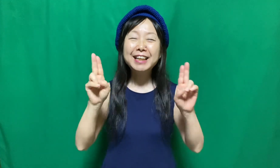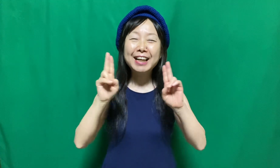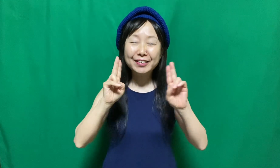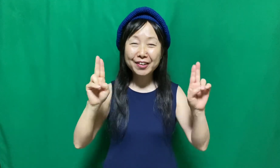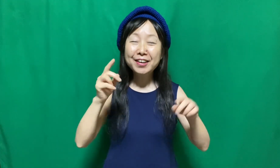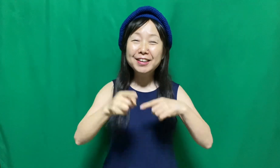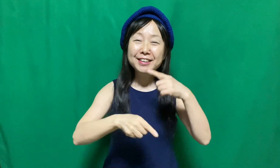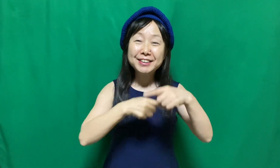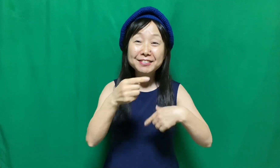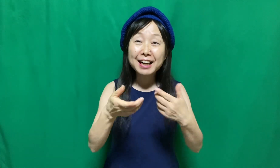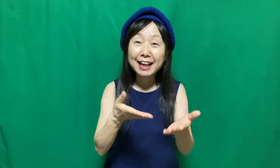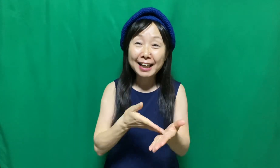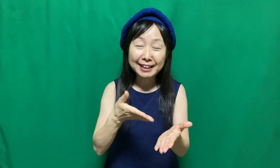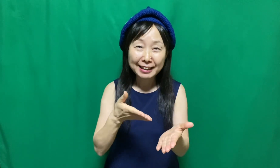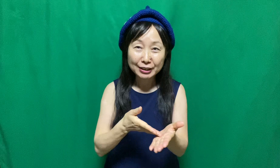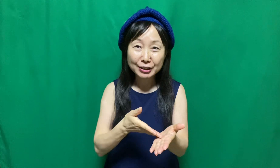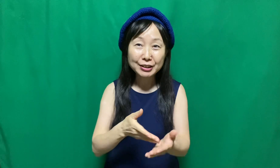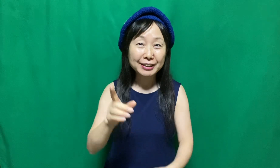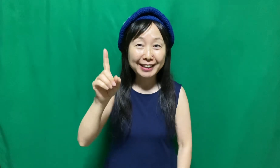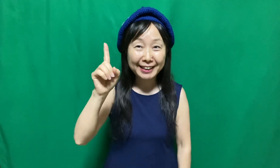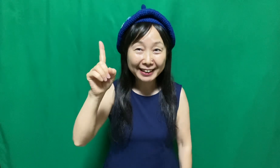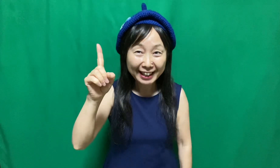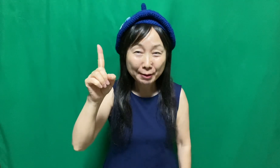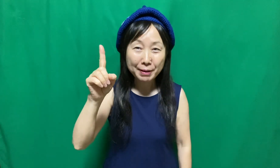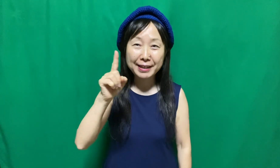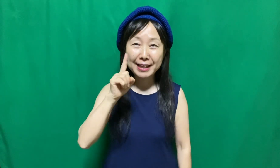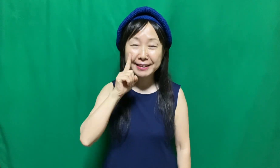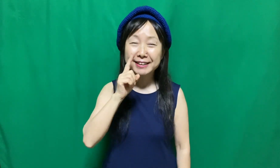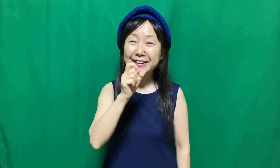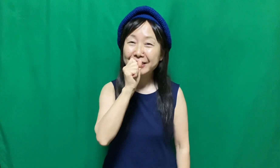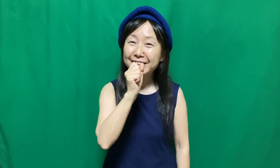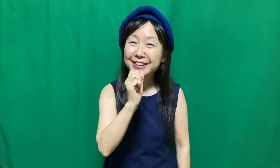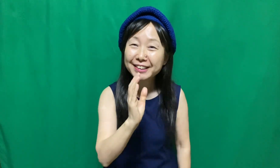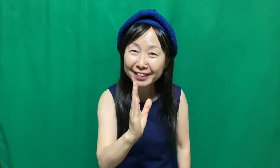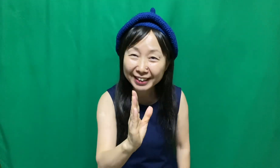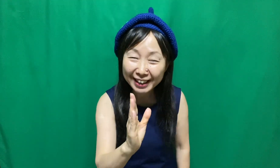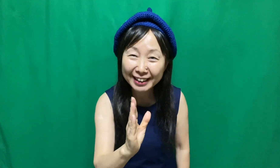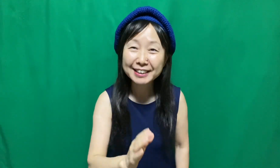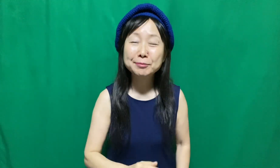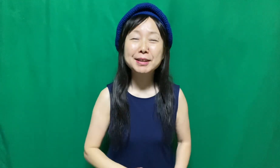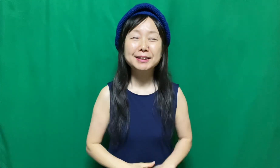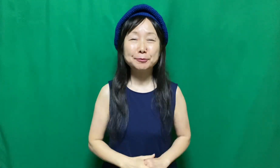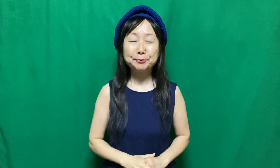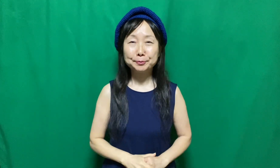の手話解説1回目です。よろしくお願いいたします。